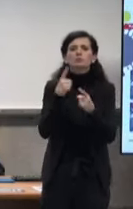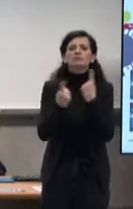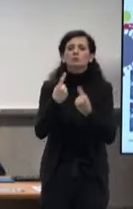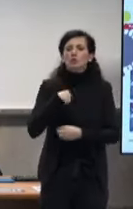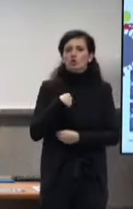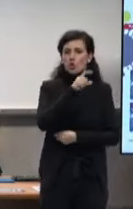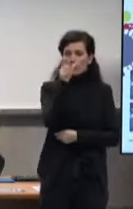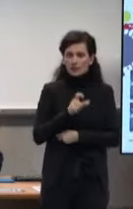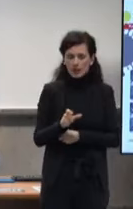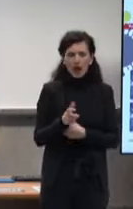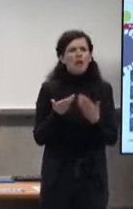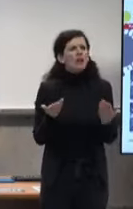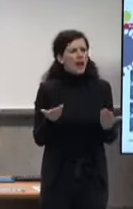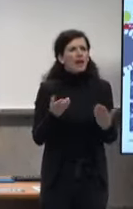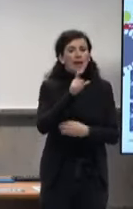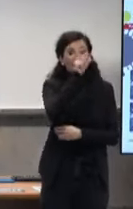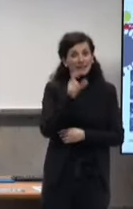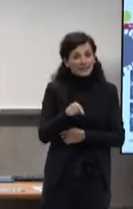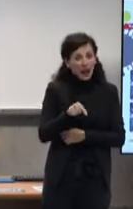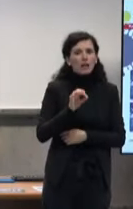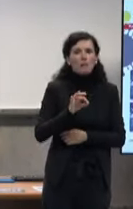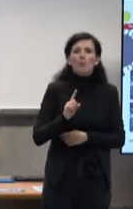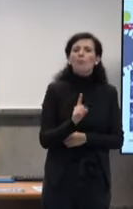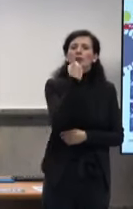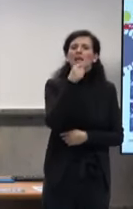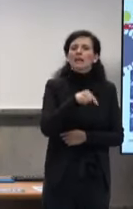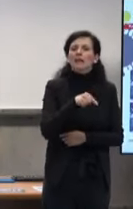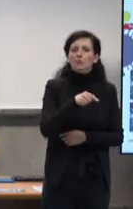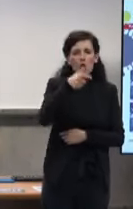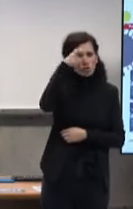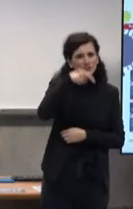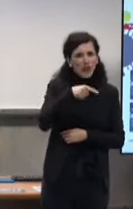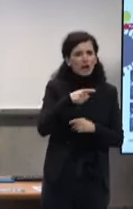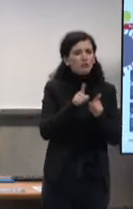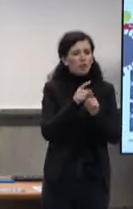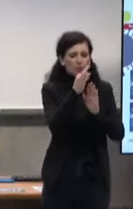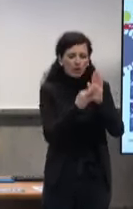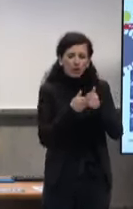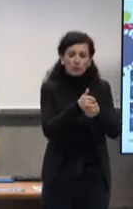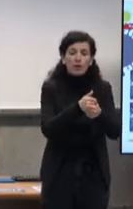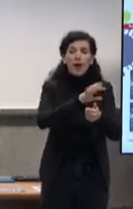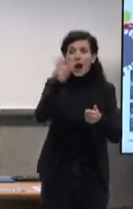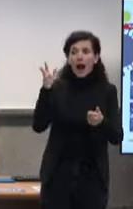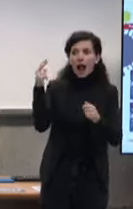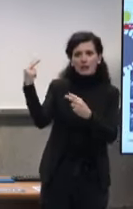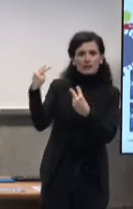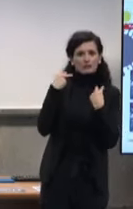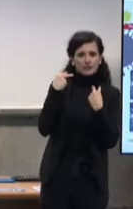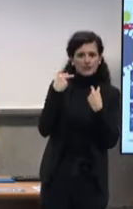caso il nostro paese guardato un po come pilota anche nelle misure che stiamo prendendo allora io credo che